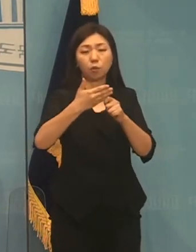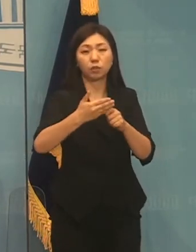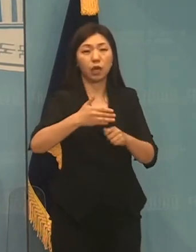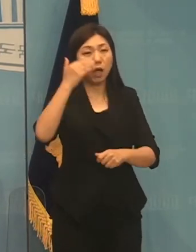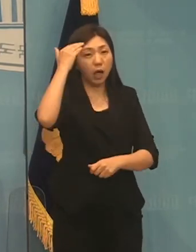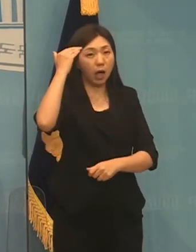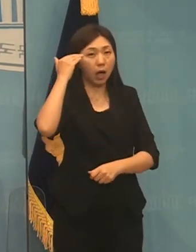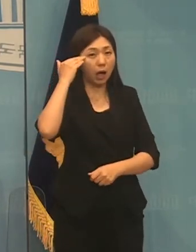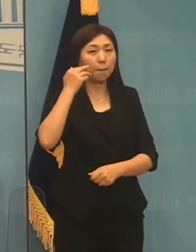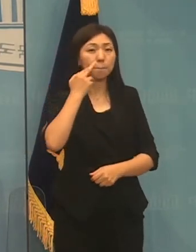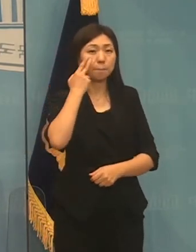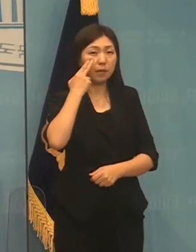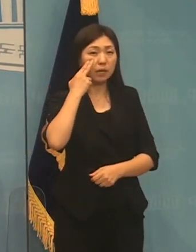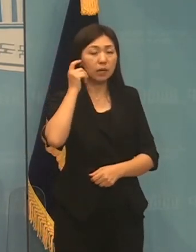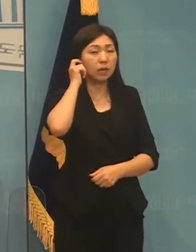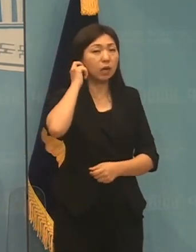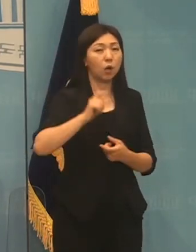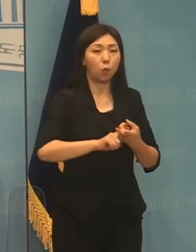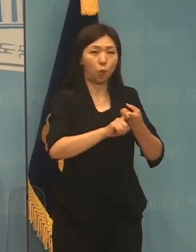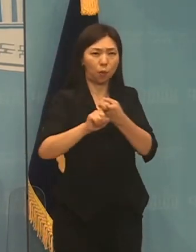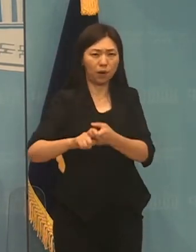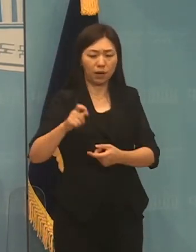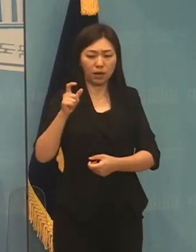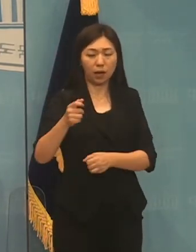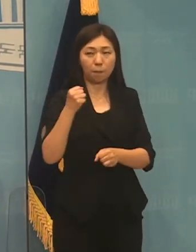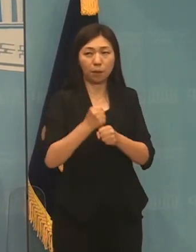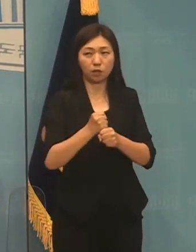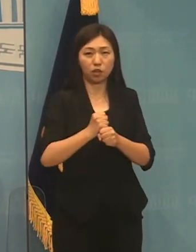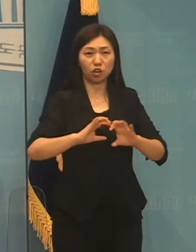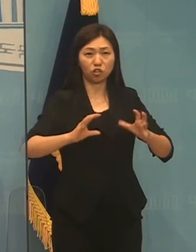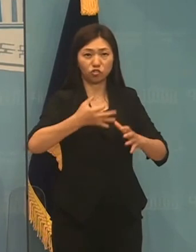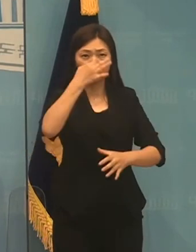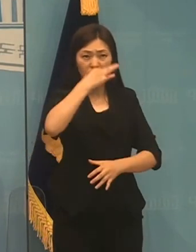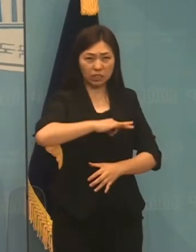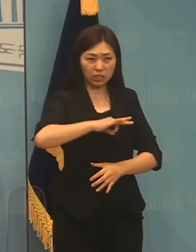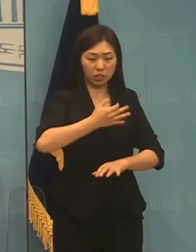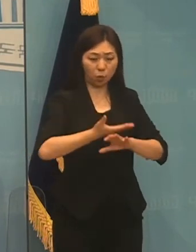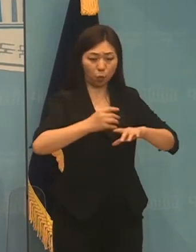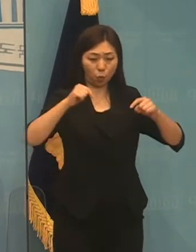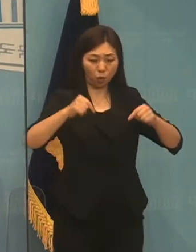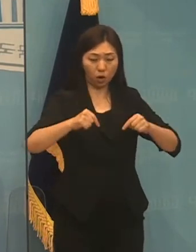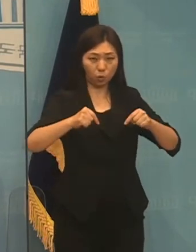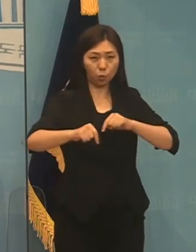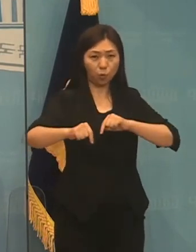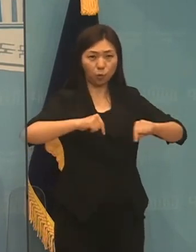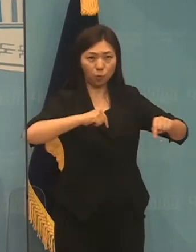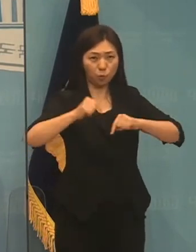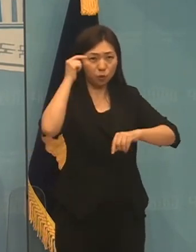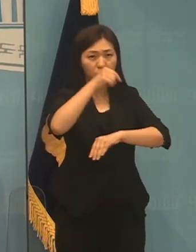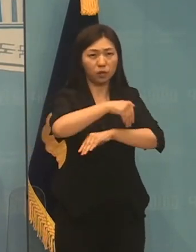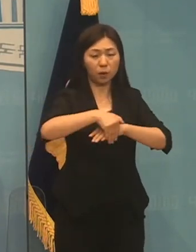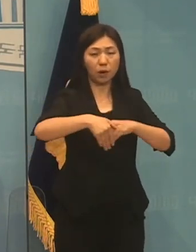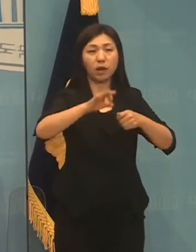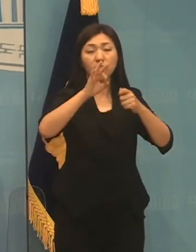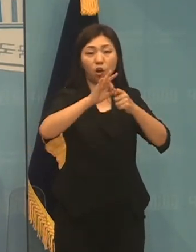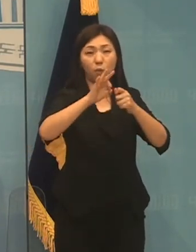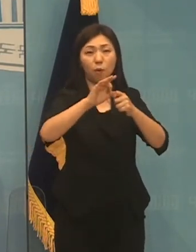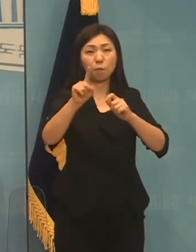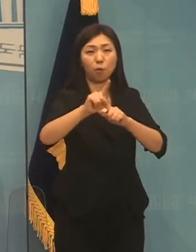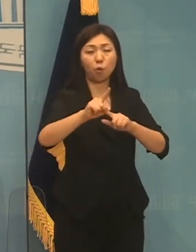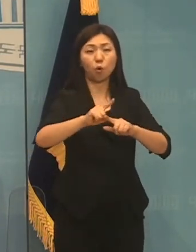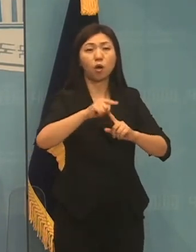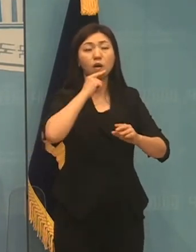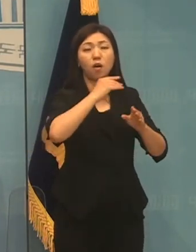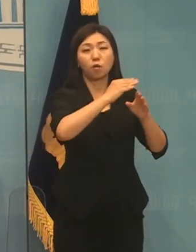한미 동맹을 강화하고 국익 우선의 외교를 펼치겠습니다. 열번째,